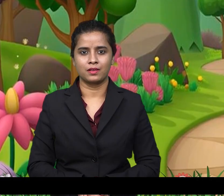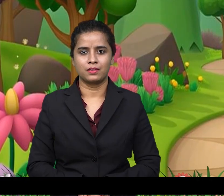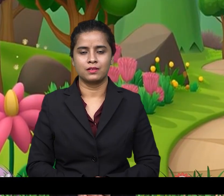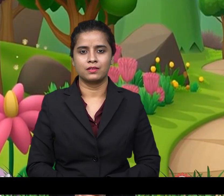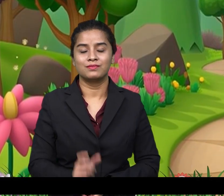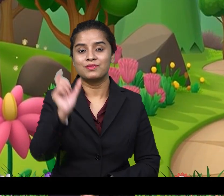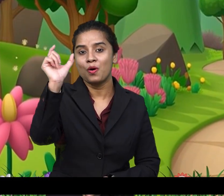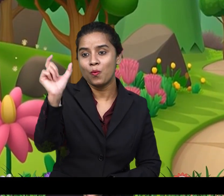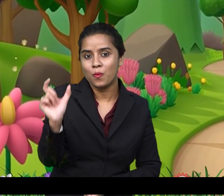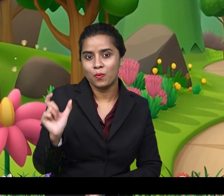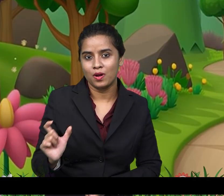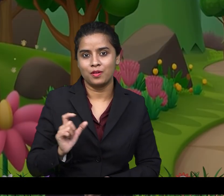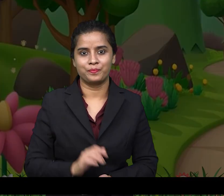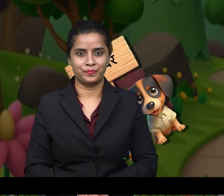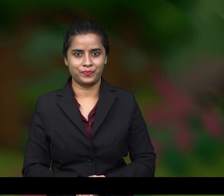मुख्य शब्द: